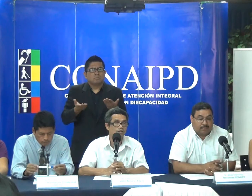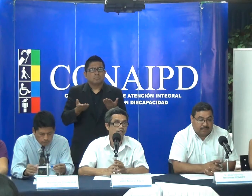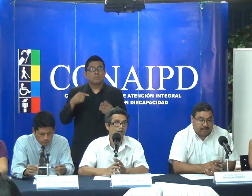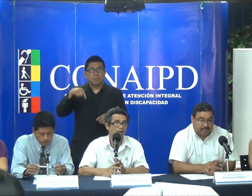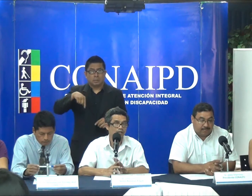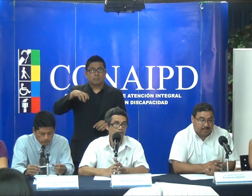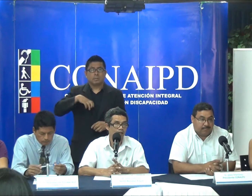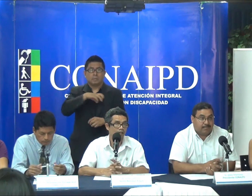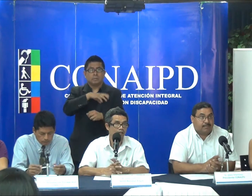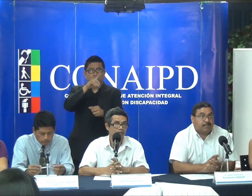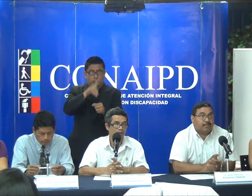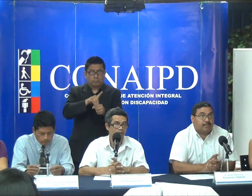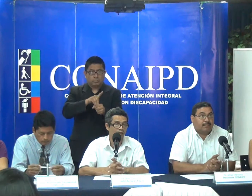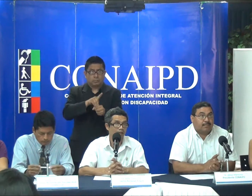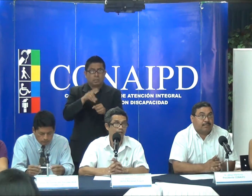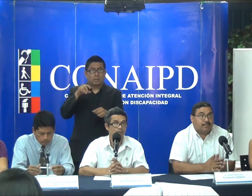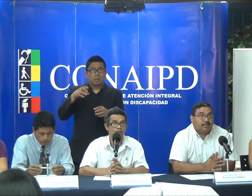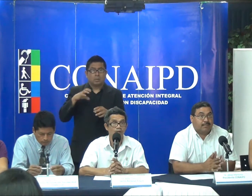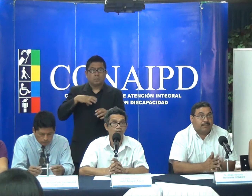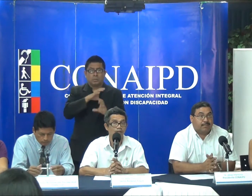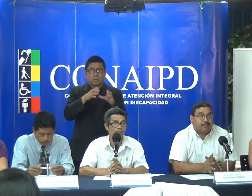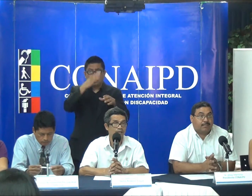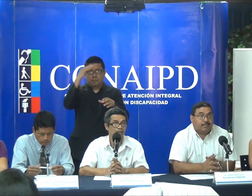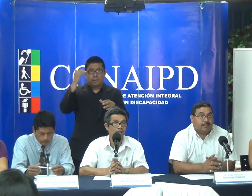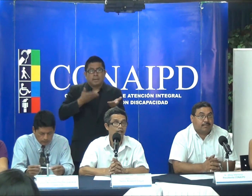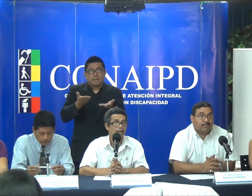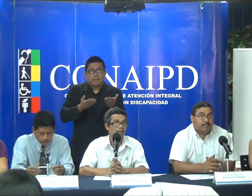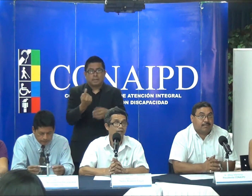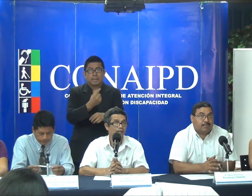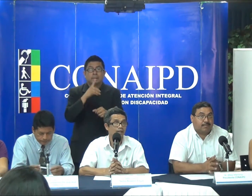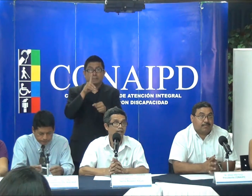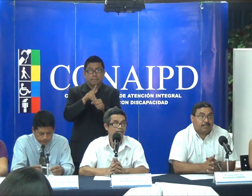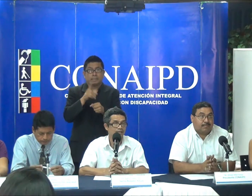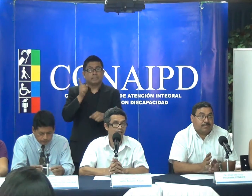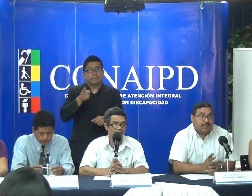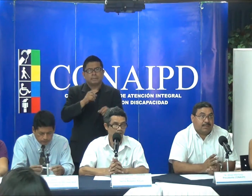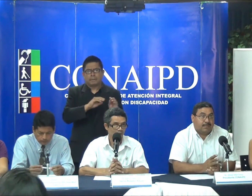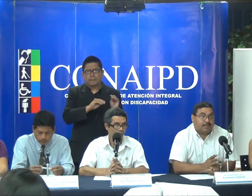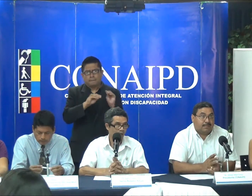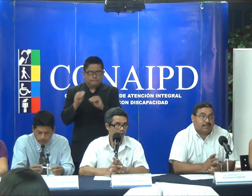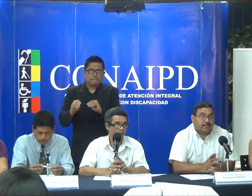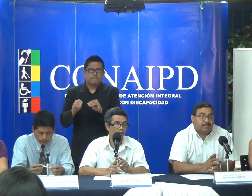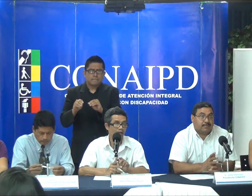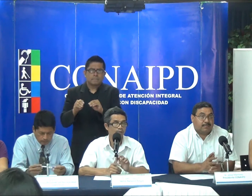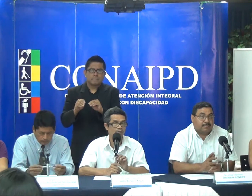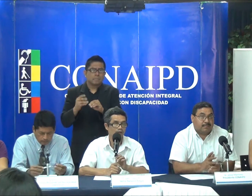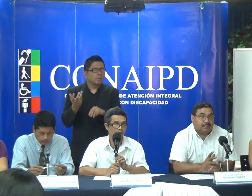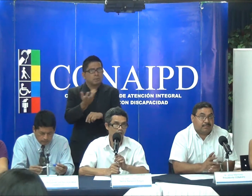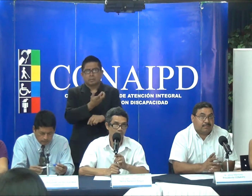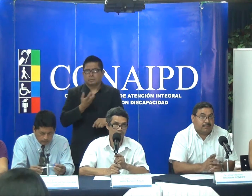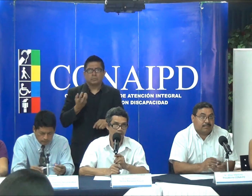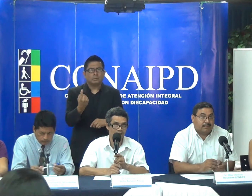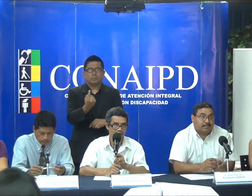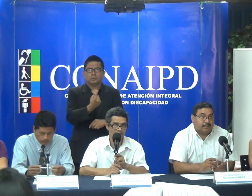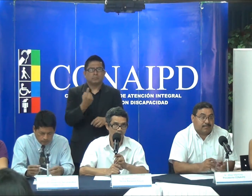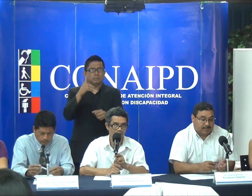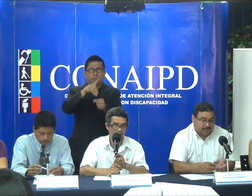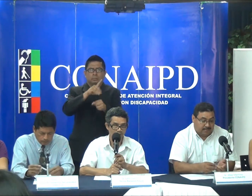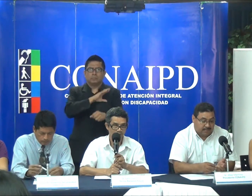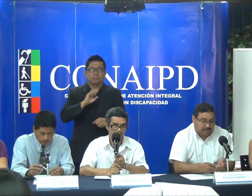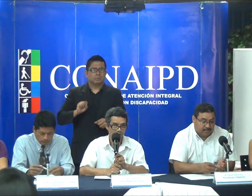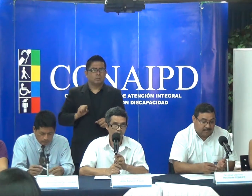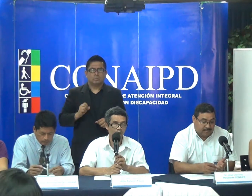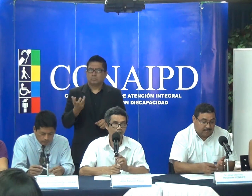este Consejo Nacional de Atención Integral a la Persona con Discapacidad debe de ejercer para todas las personas con discapacidad en El